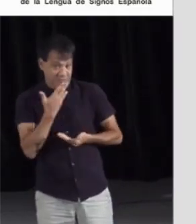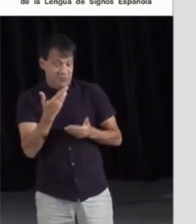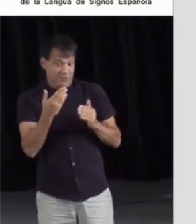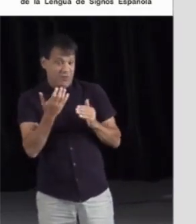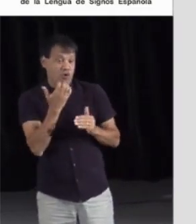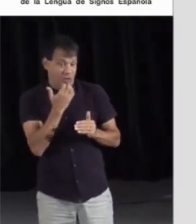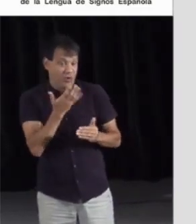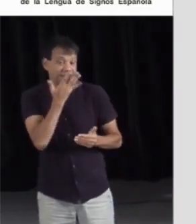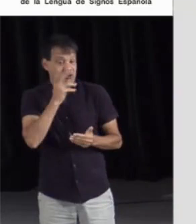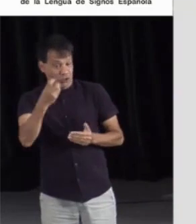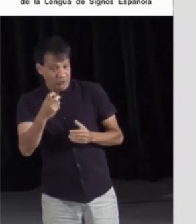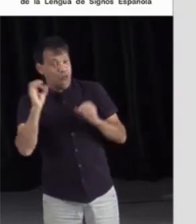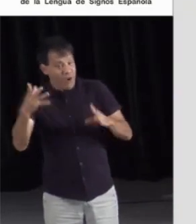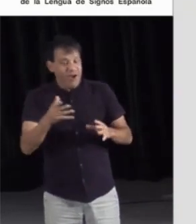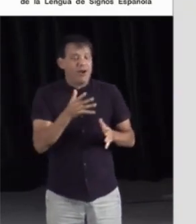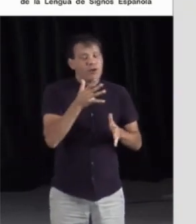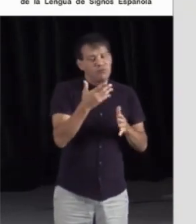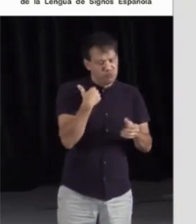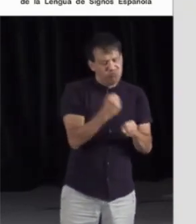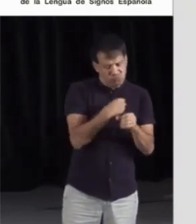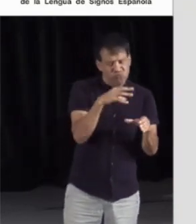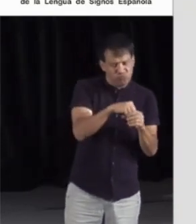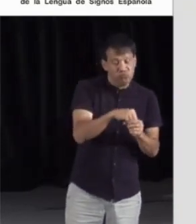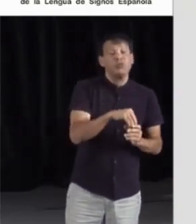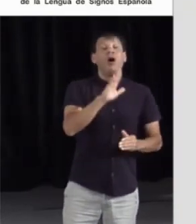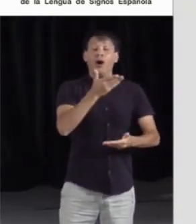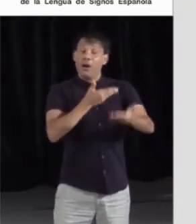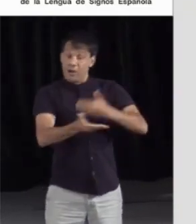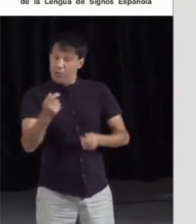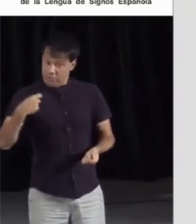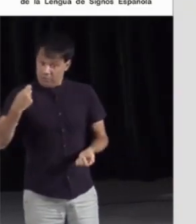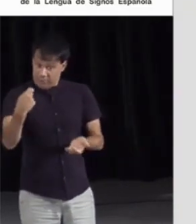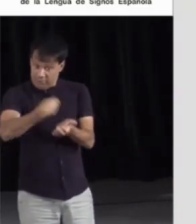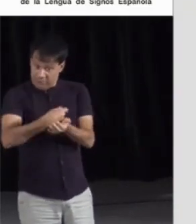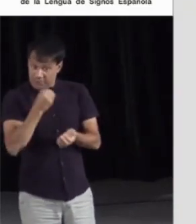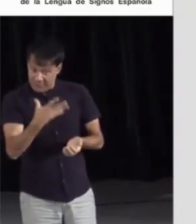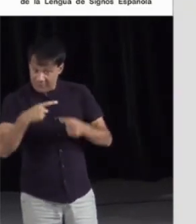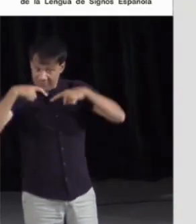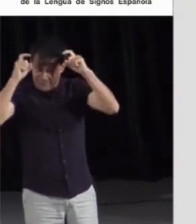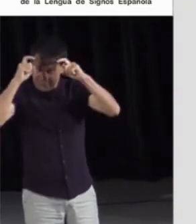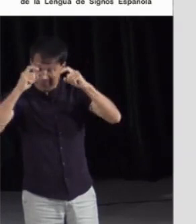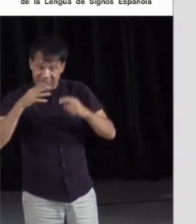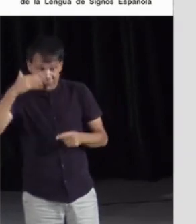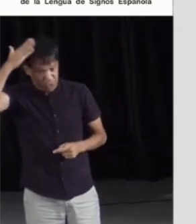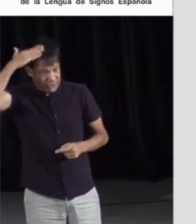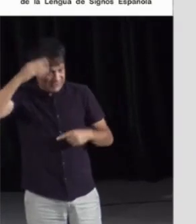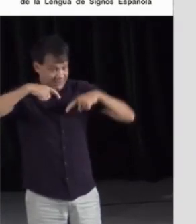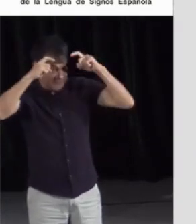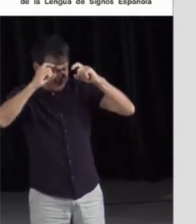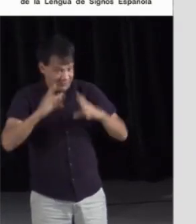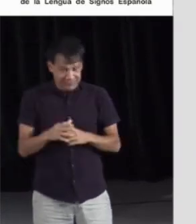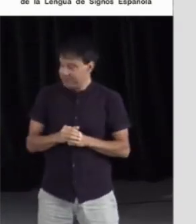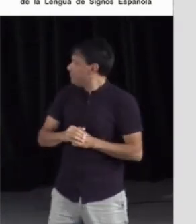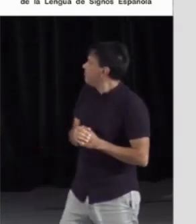Aquí vemos otro ejemplo. A cambio de, también se expresa la condicionalidad, aceptaré el trabajo